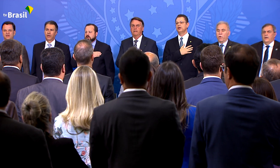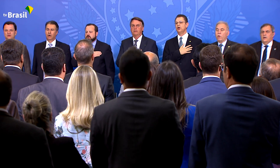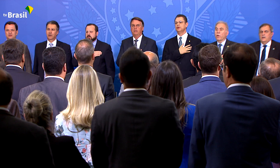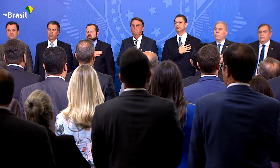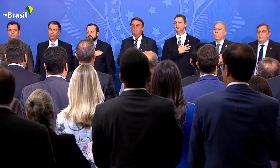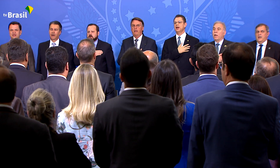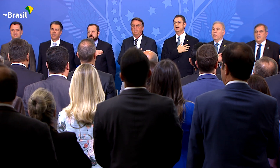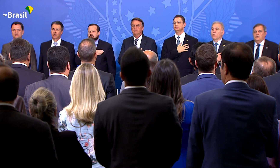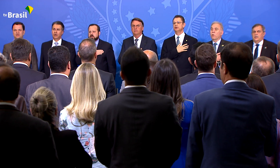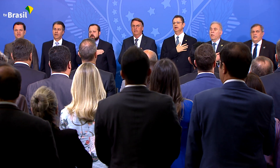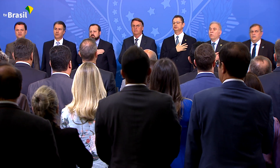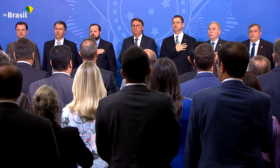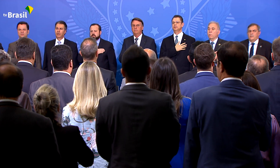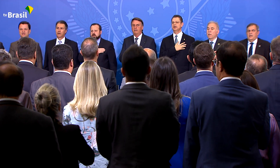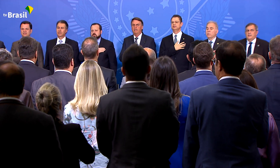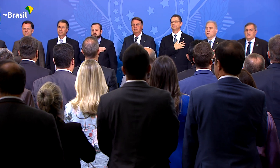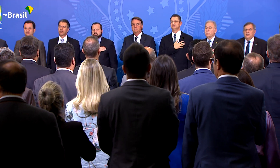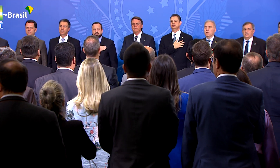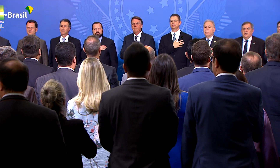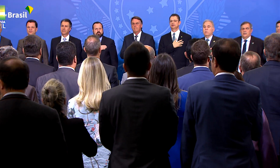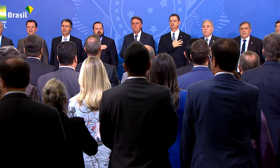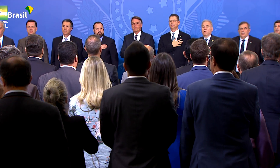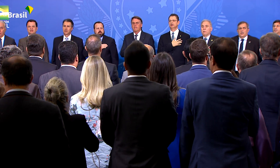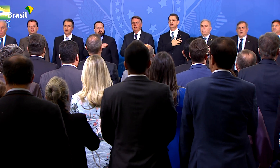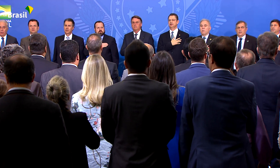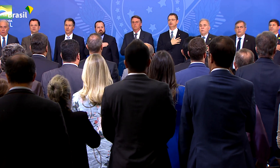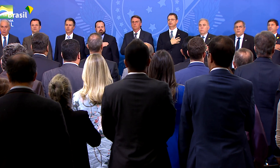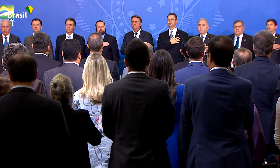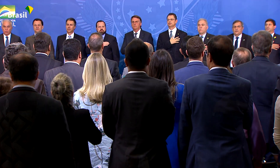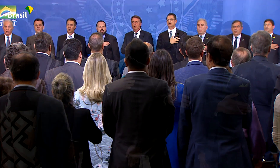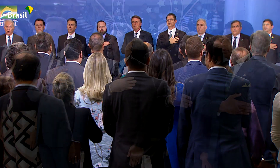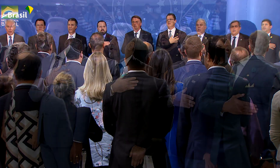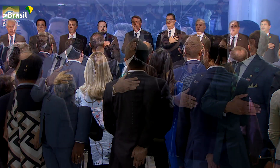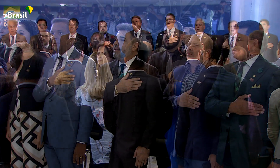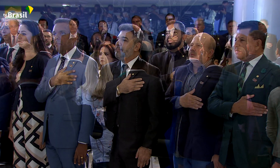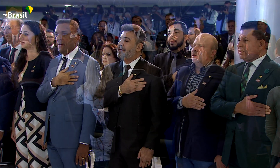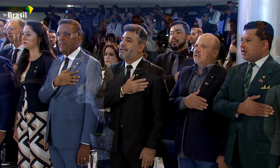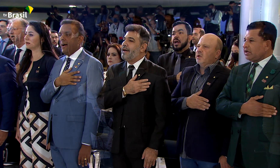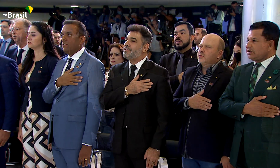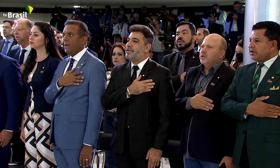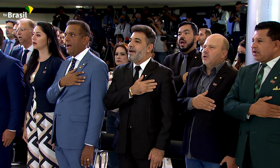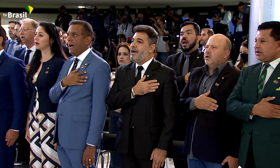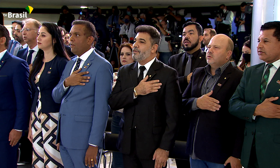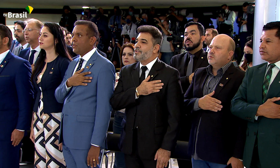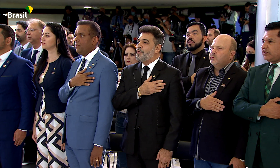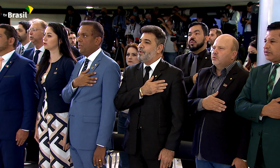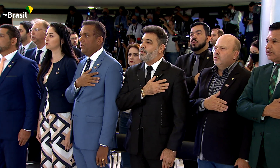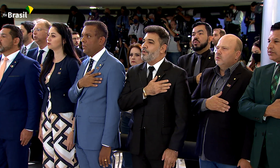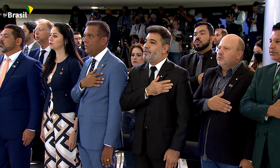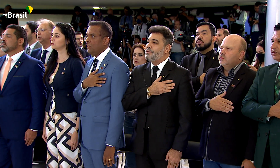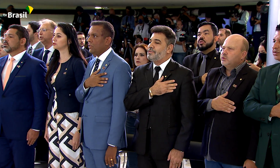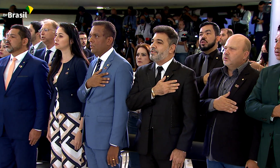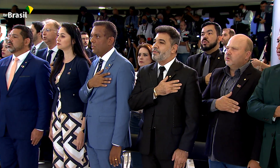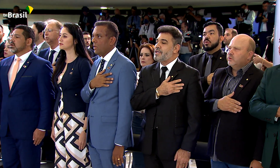pouco Leroy quadrado responsável por si só sem